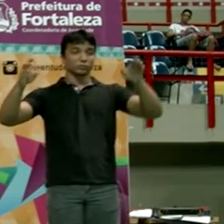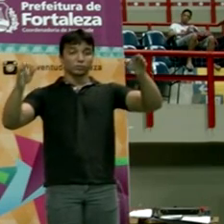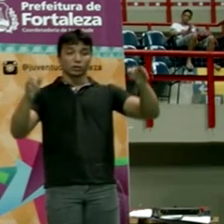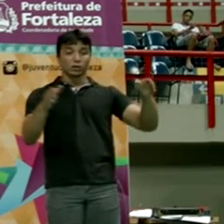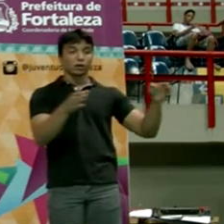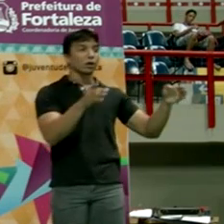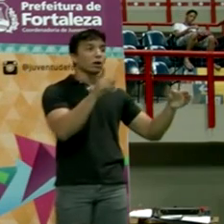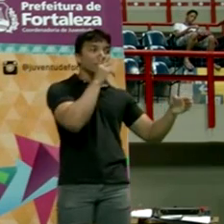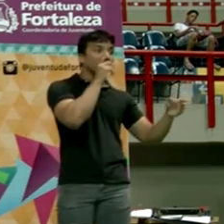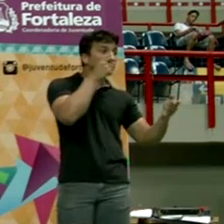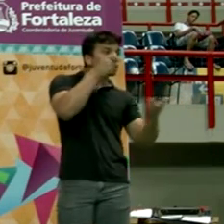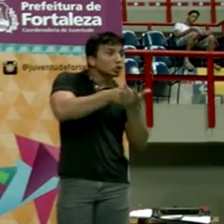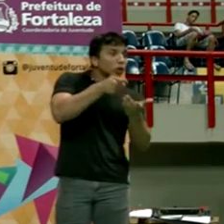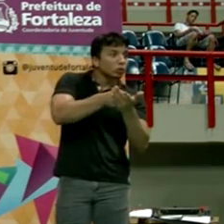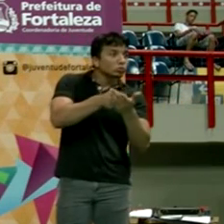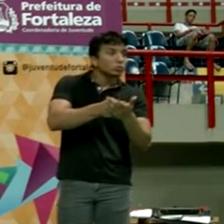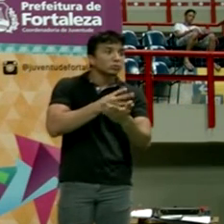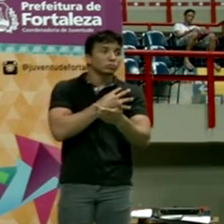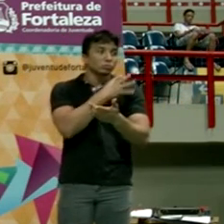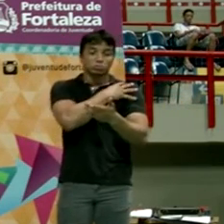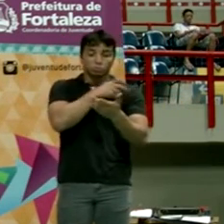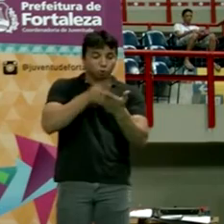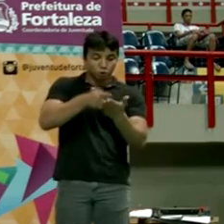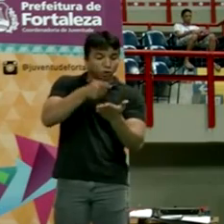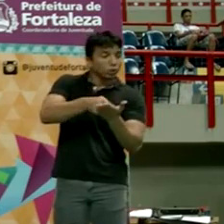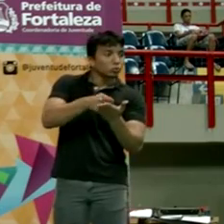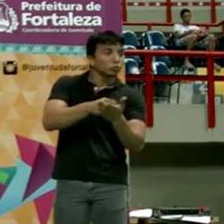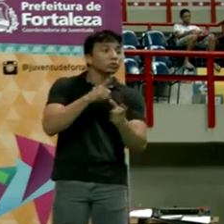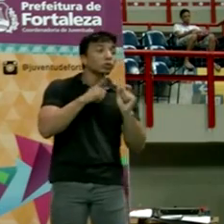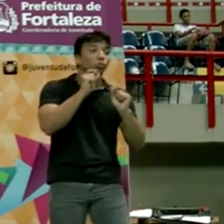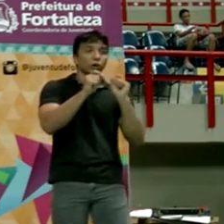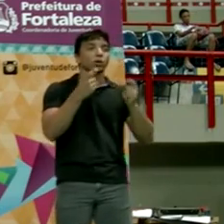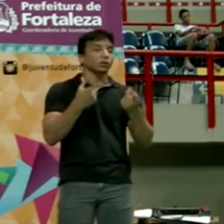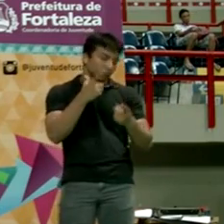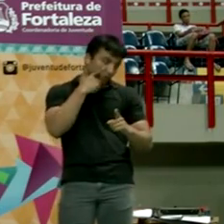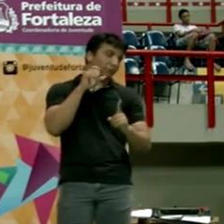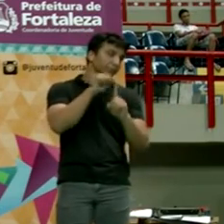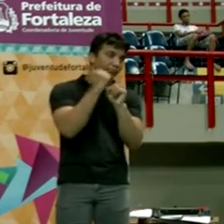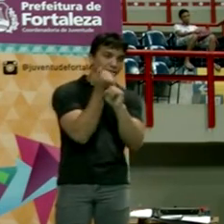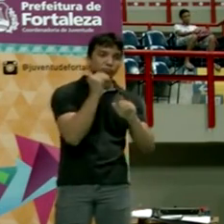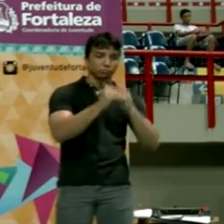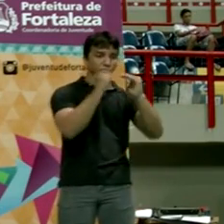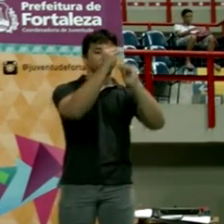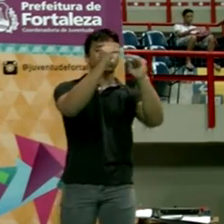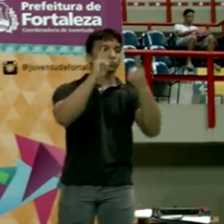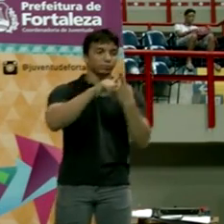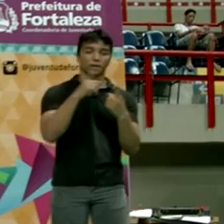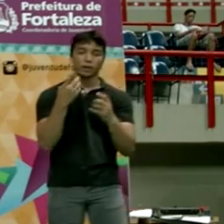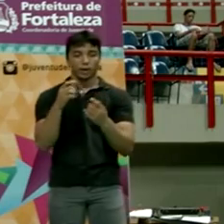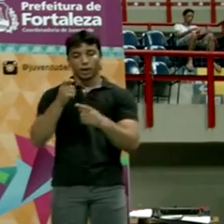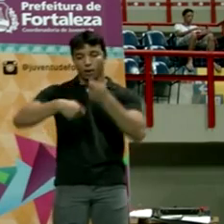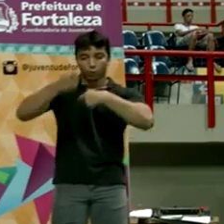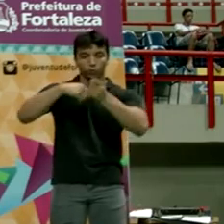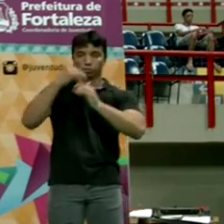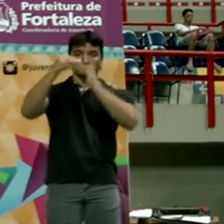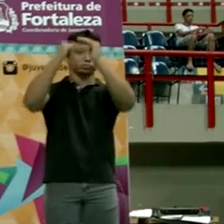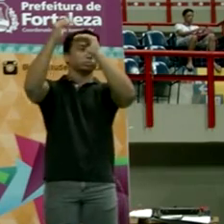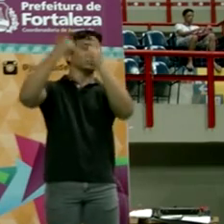Mas foi uma ditadura. Ele trouxe avanços sociais, avanços